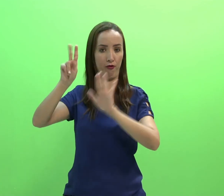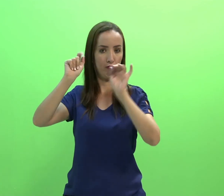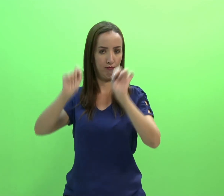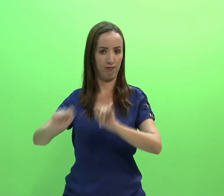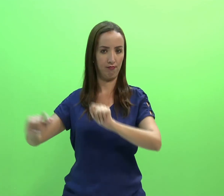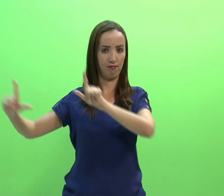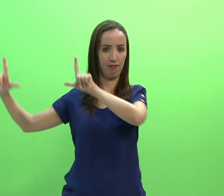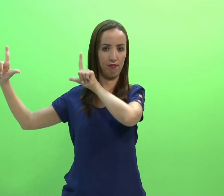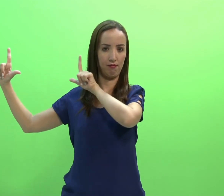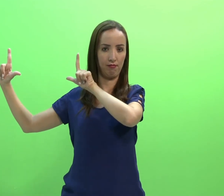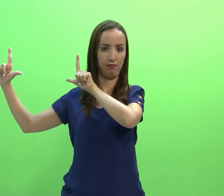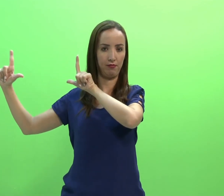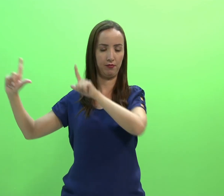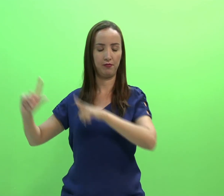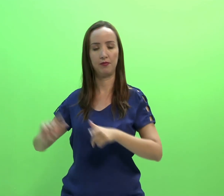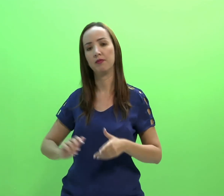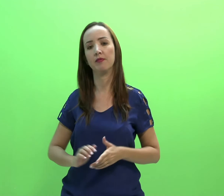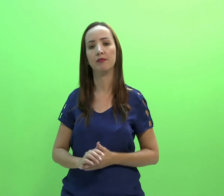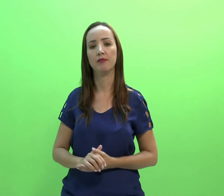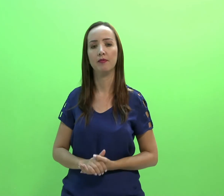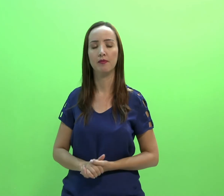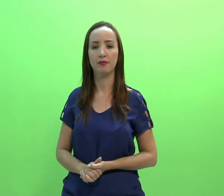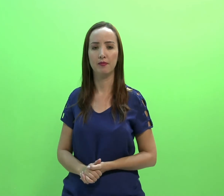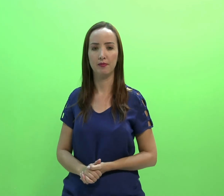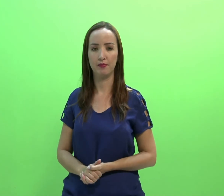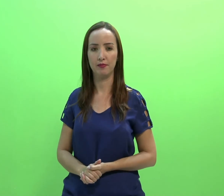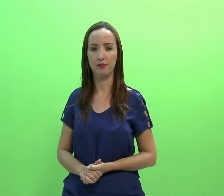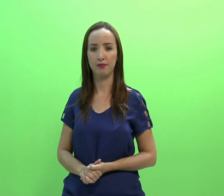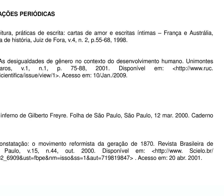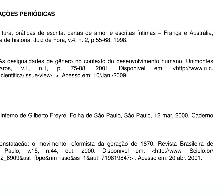artigos, temos normas específicas.